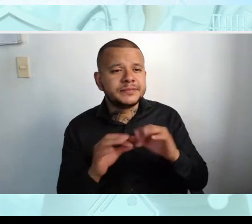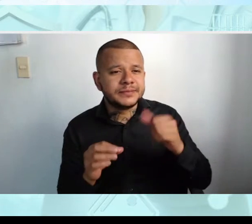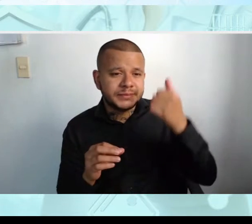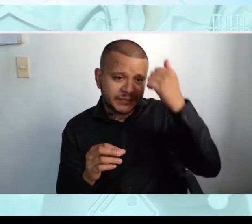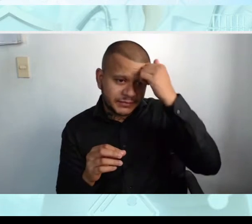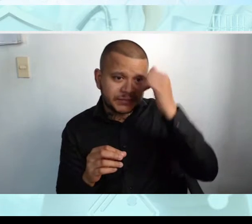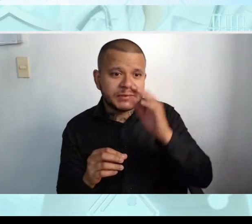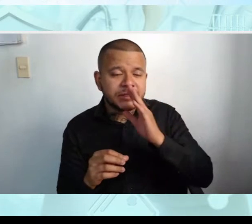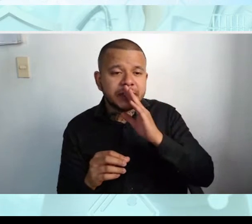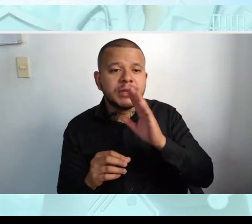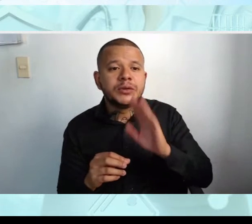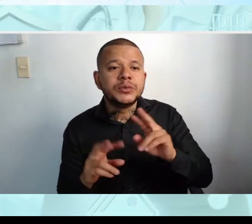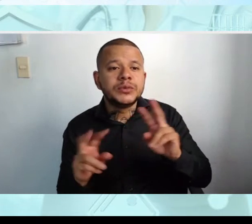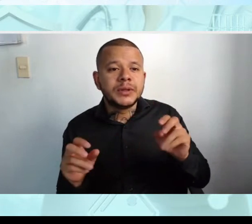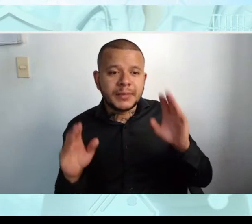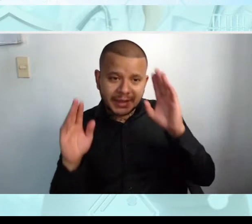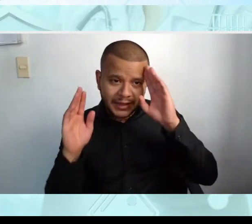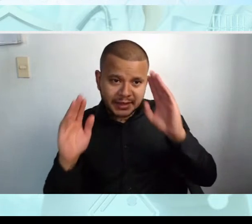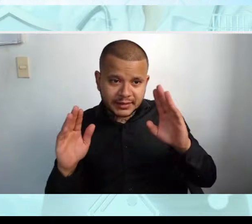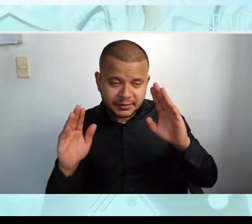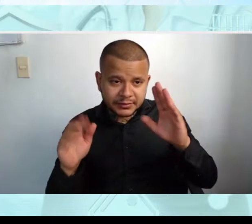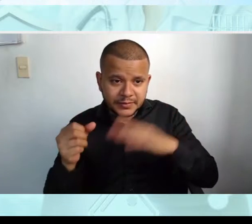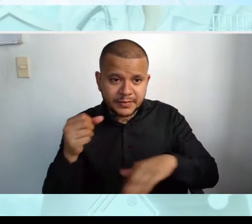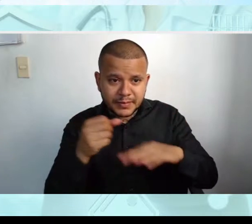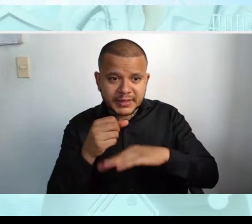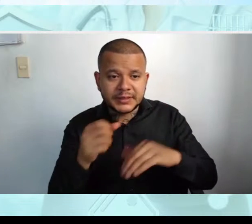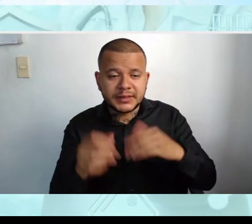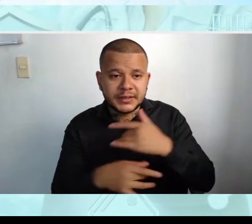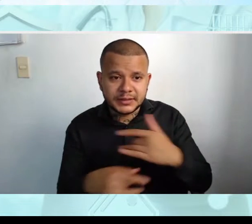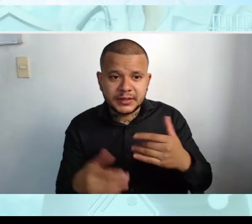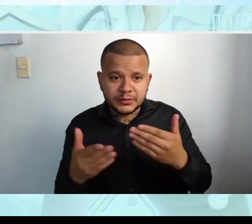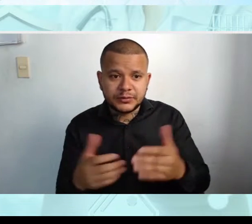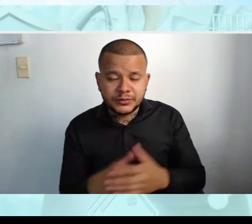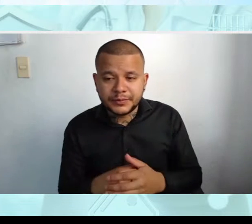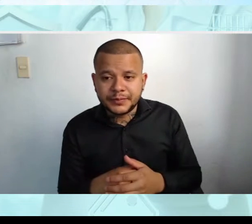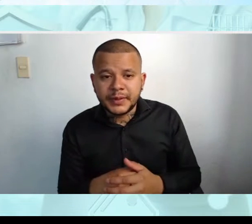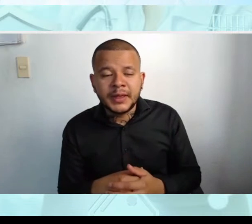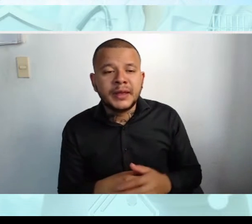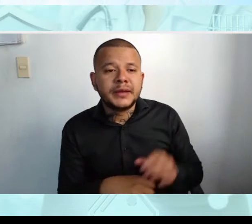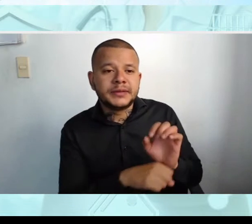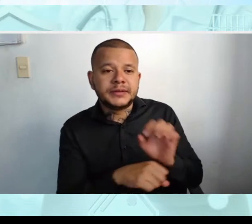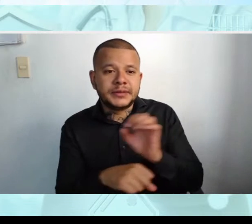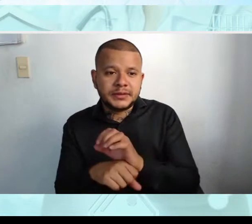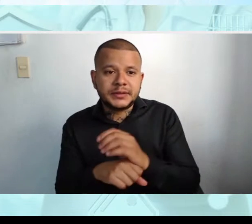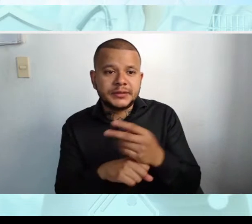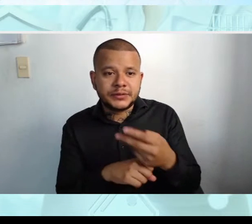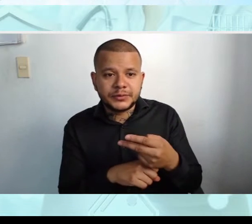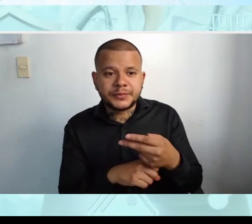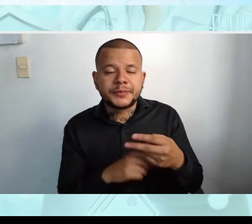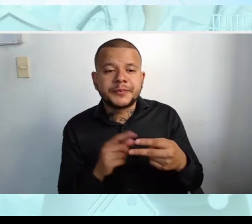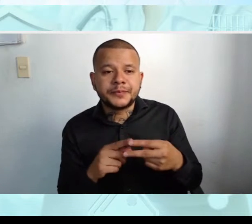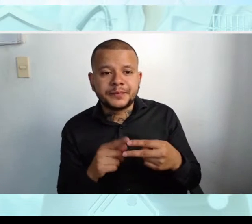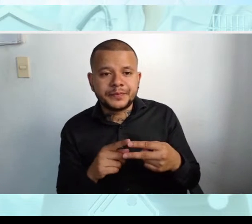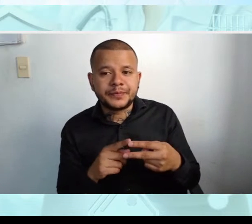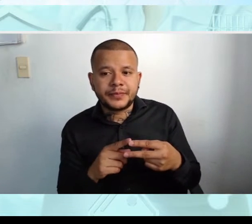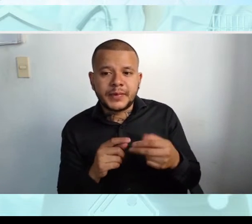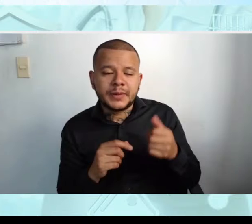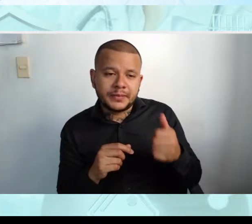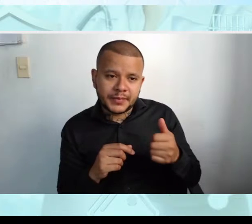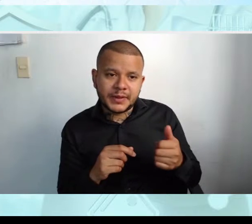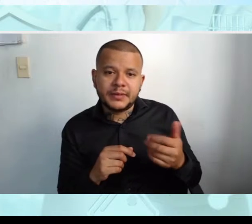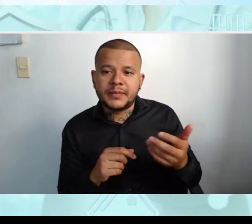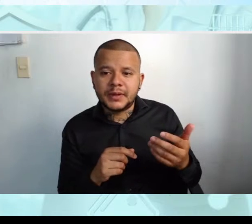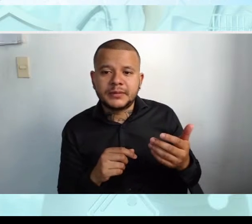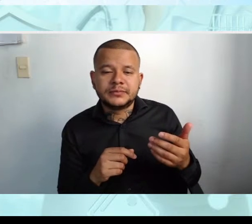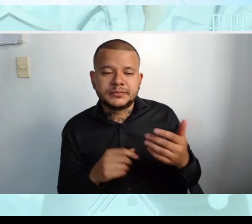que ver con la atención primaria en salud, que está a cargo fundamentalmente de dos entidades. Una, la propia prestación de